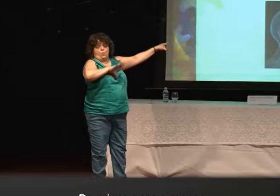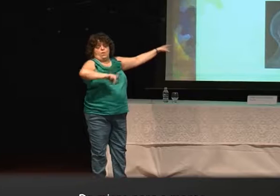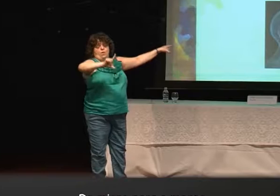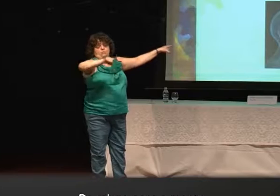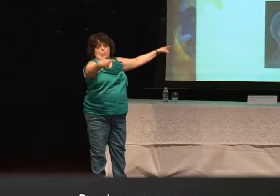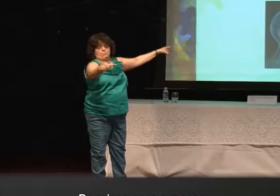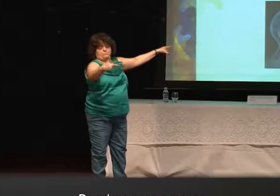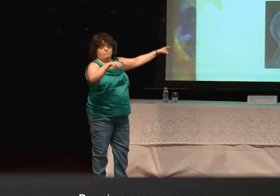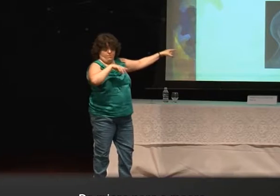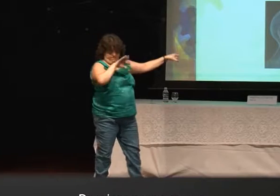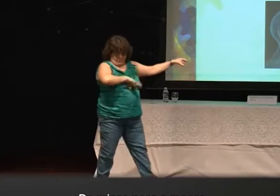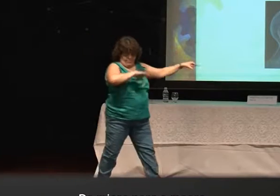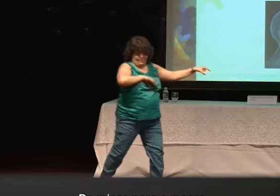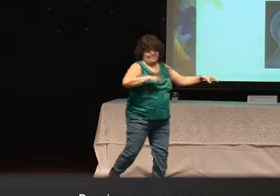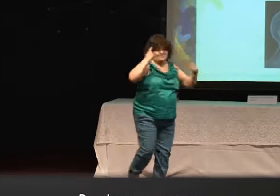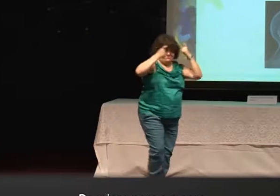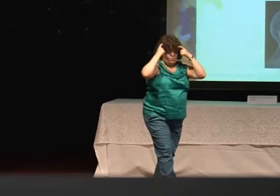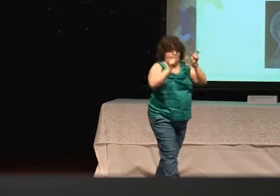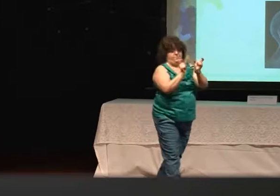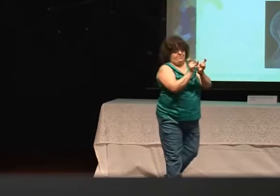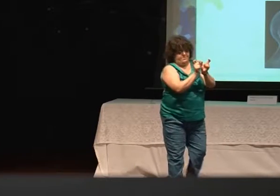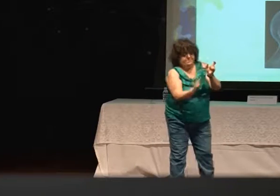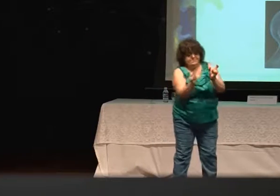Do micro para o macro.